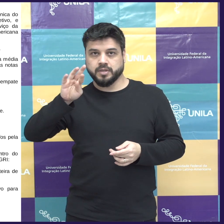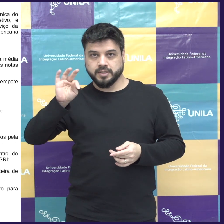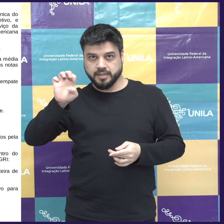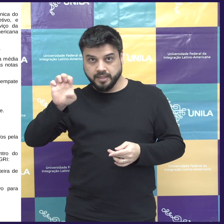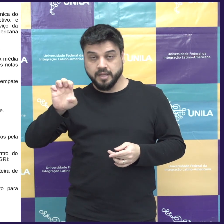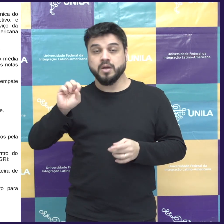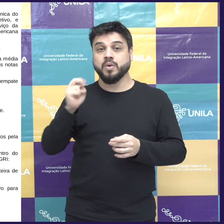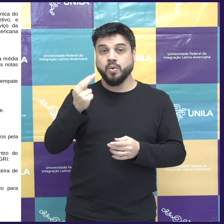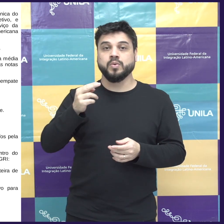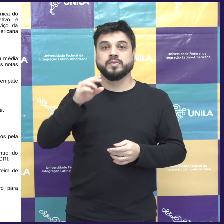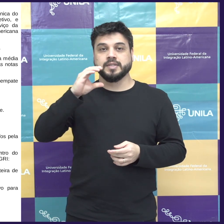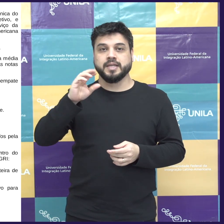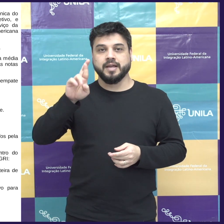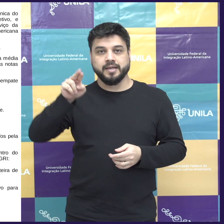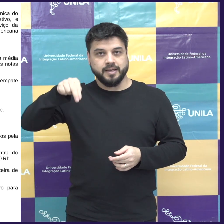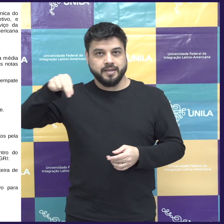CRNM.